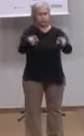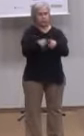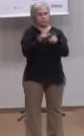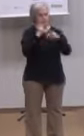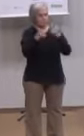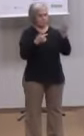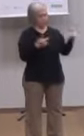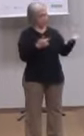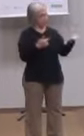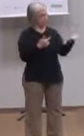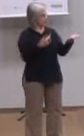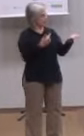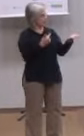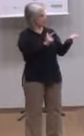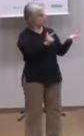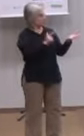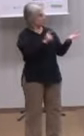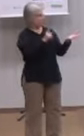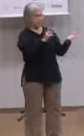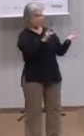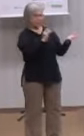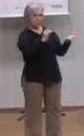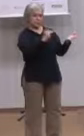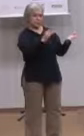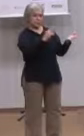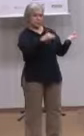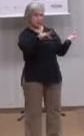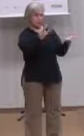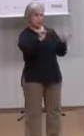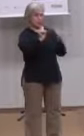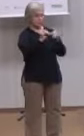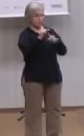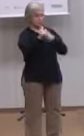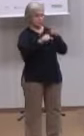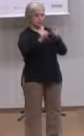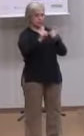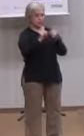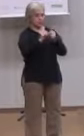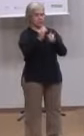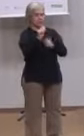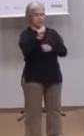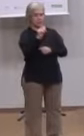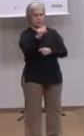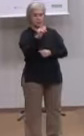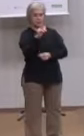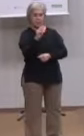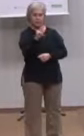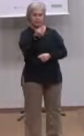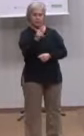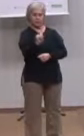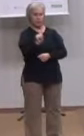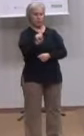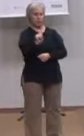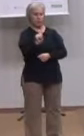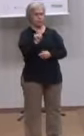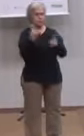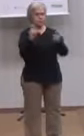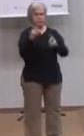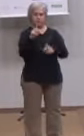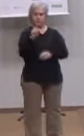procedimento, de um trabalho que foi feito na Abrela, uns anos atrás sobre